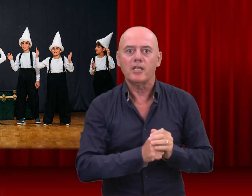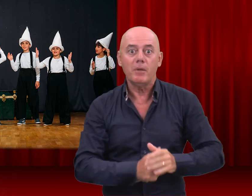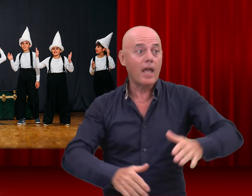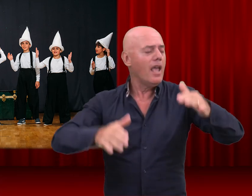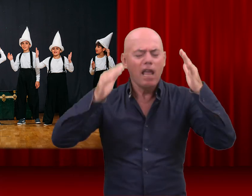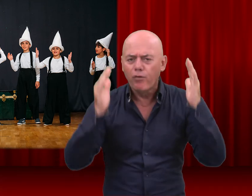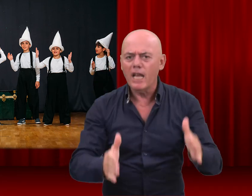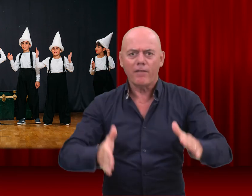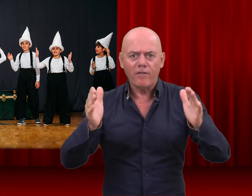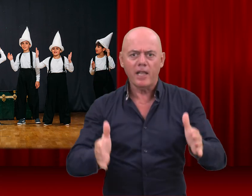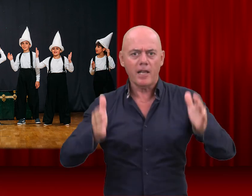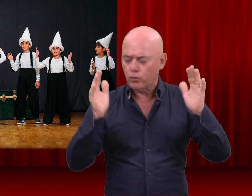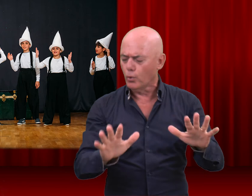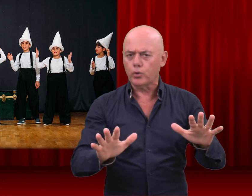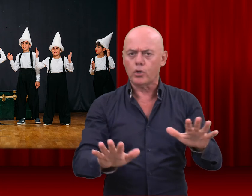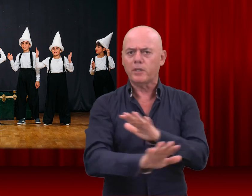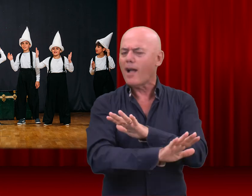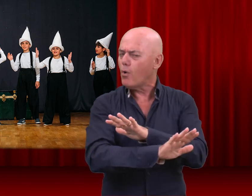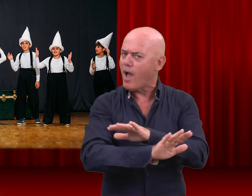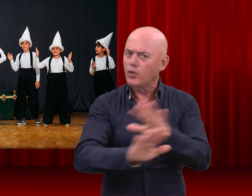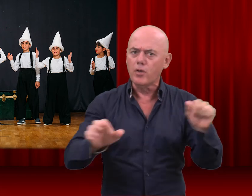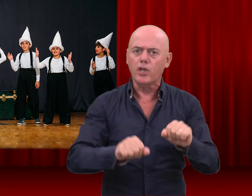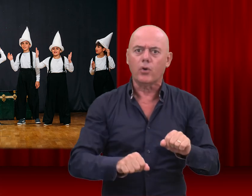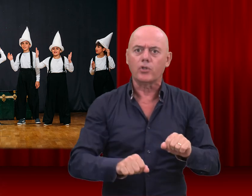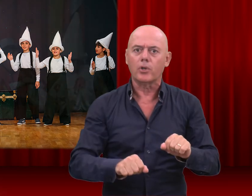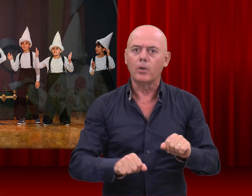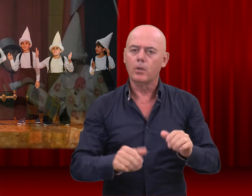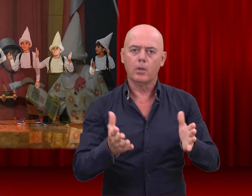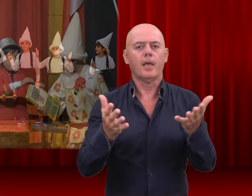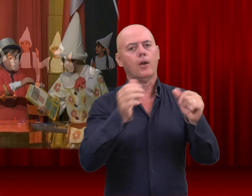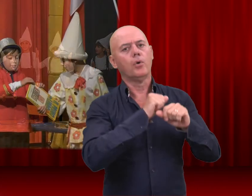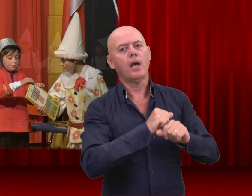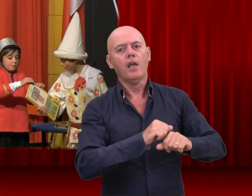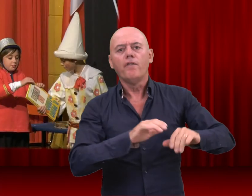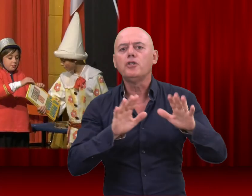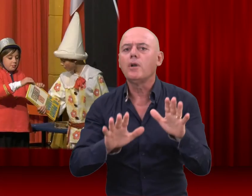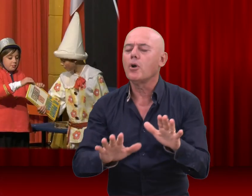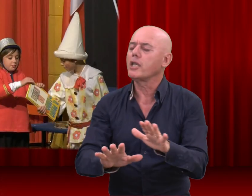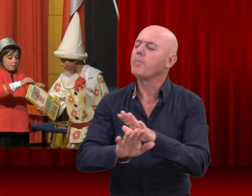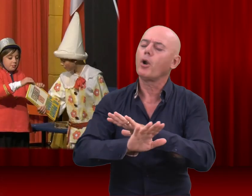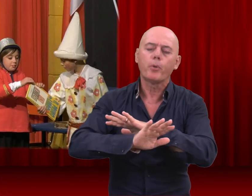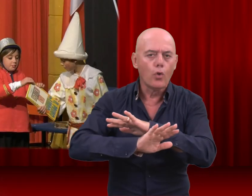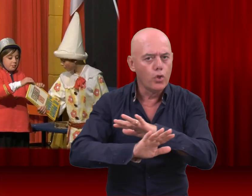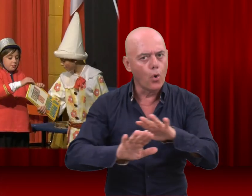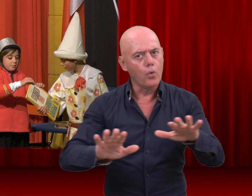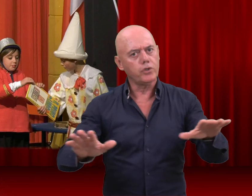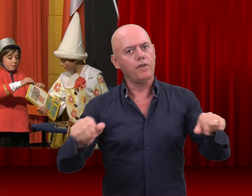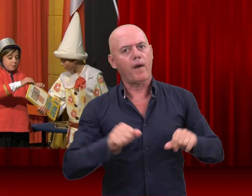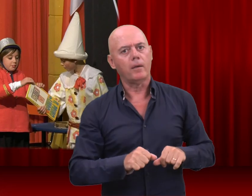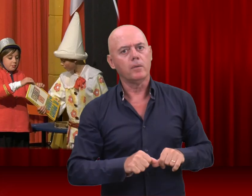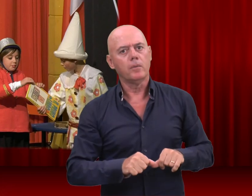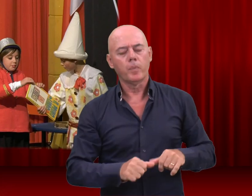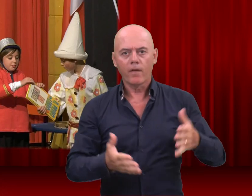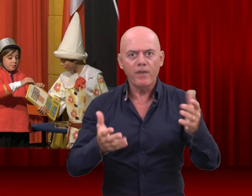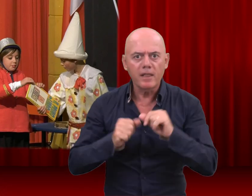cosa simile e voleva vedere tutto lo spettacolo ad ogni costo. E allora fece una cosa che proprio non si